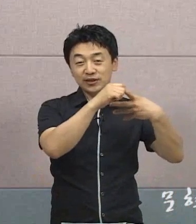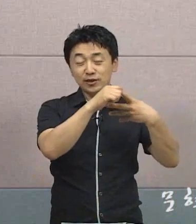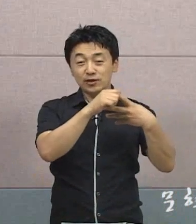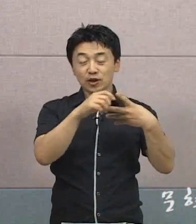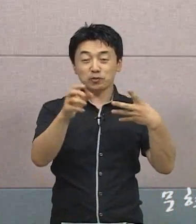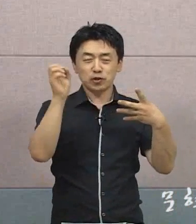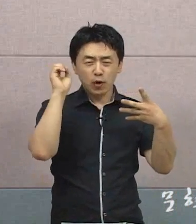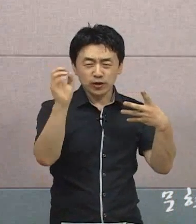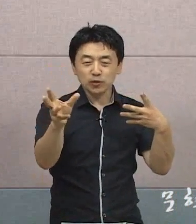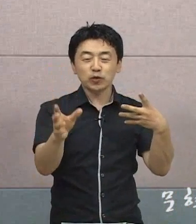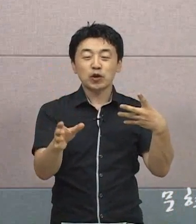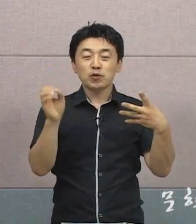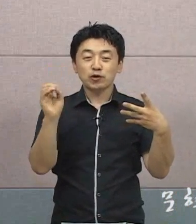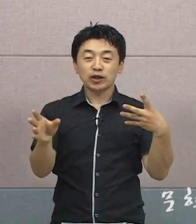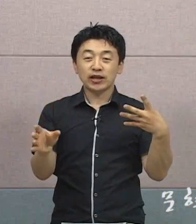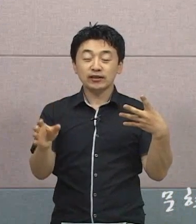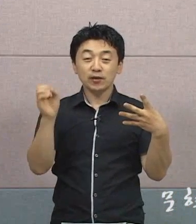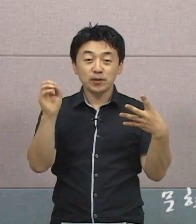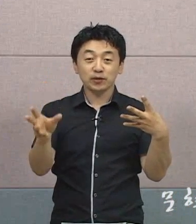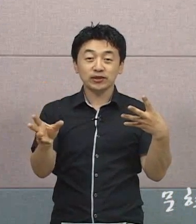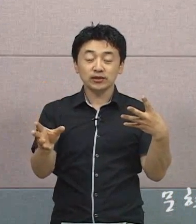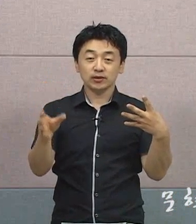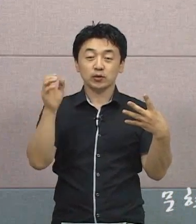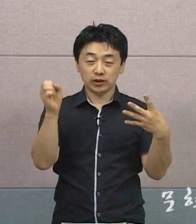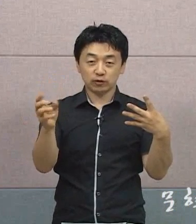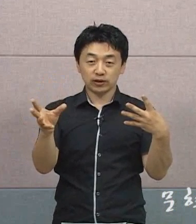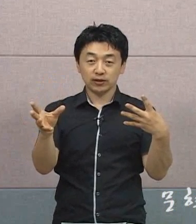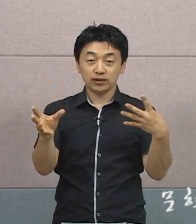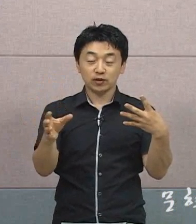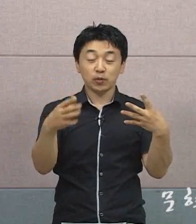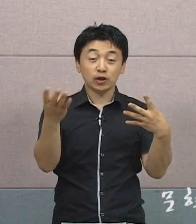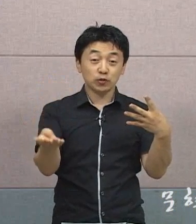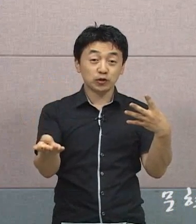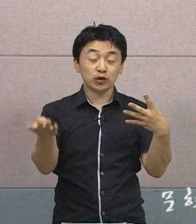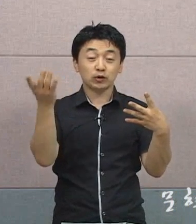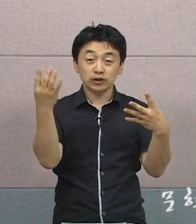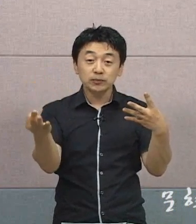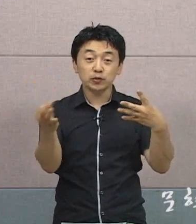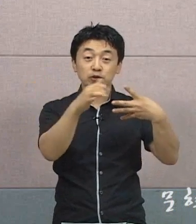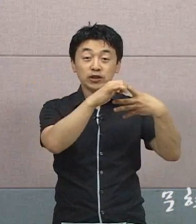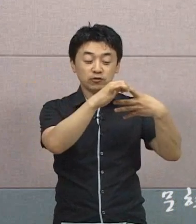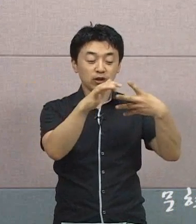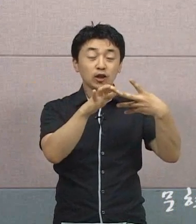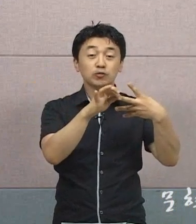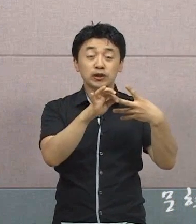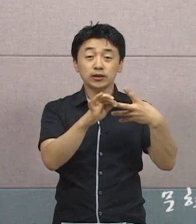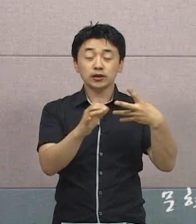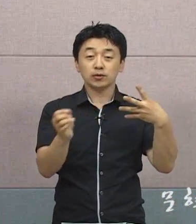번째는요, 여러분들이 완전히 외우셔야 할 생판 모르는 농식수화들. 그래서 모양도 외우셔야 되고 의미도 외우셔야 되고요. 두 번째는